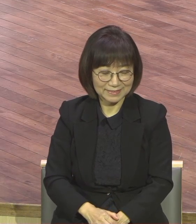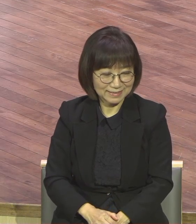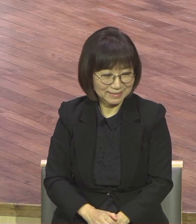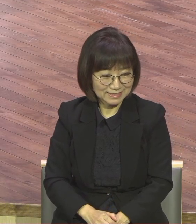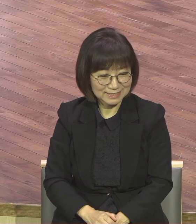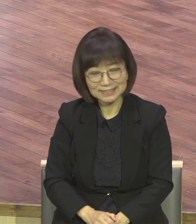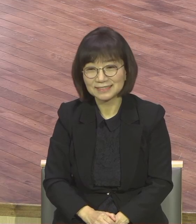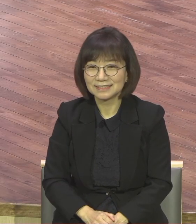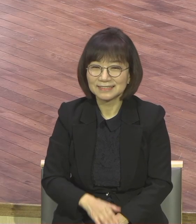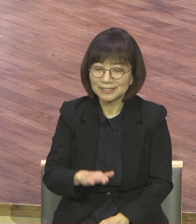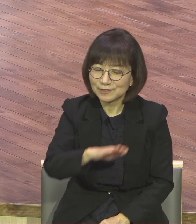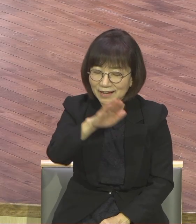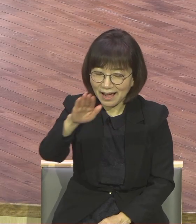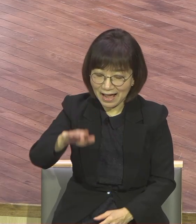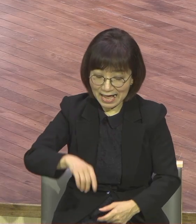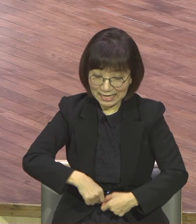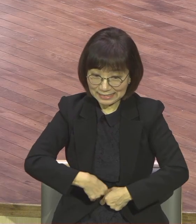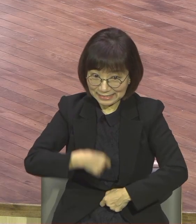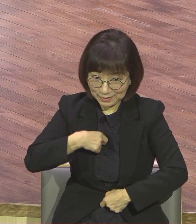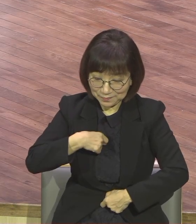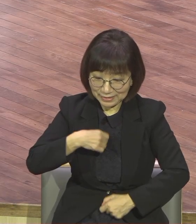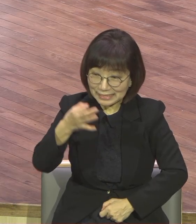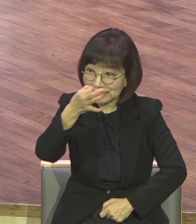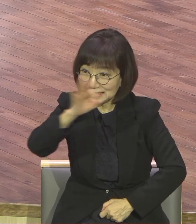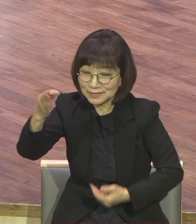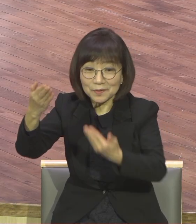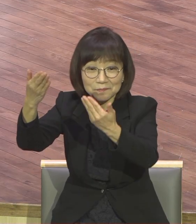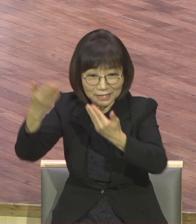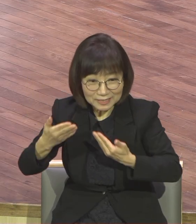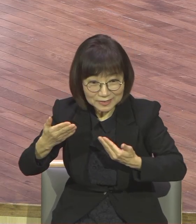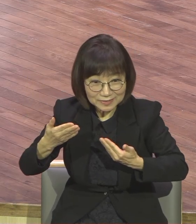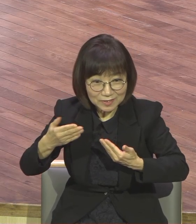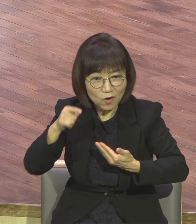어렵다 하심을 얻게 된 것은 우리 인간의 어떤 노력이나